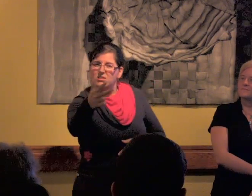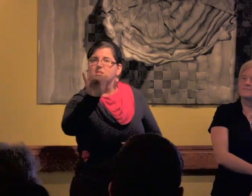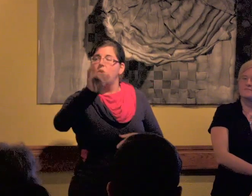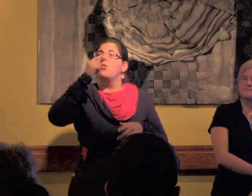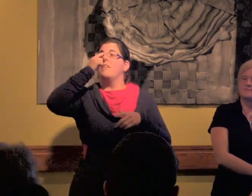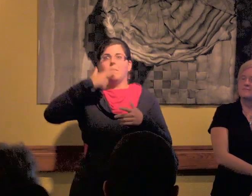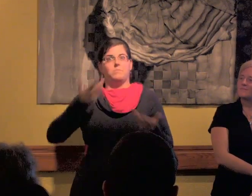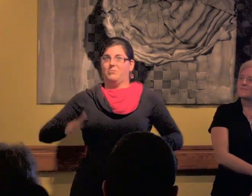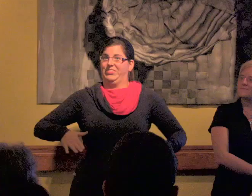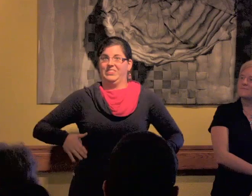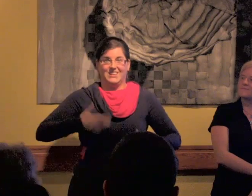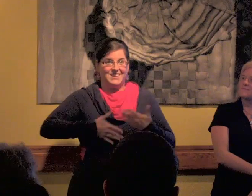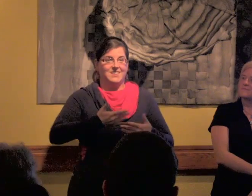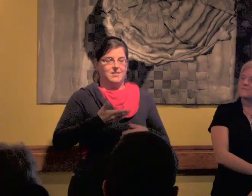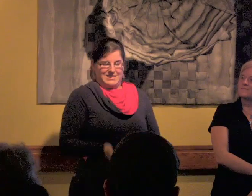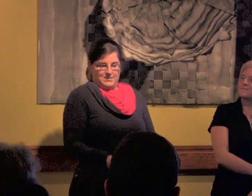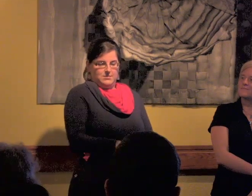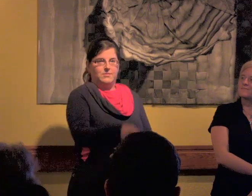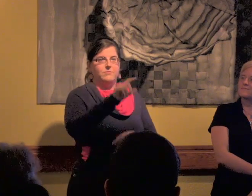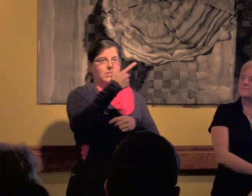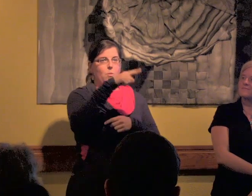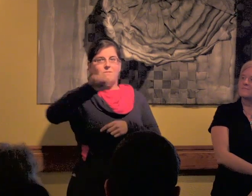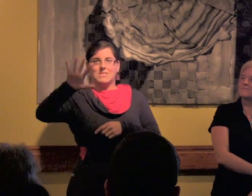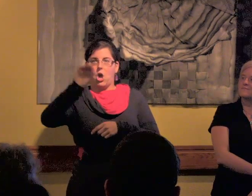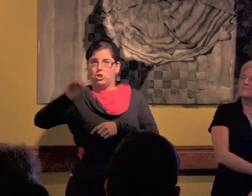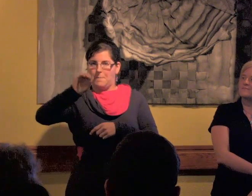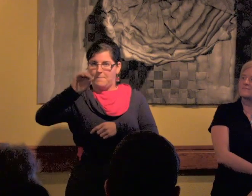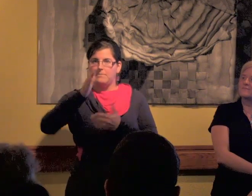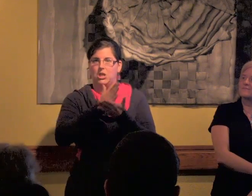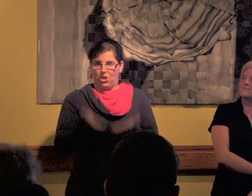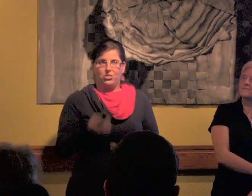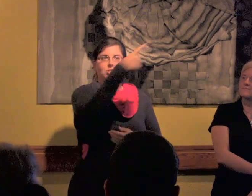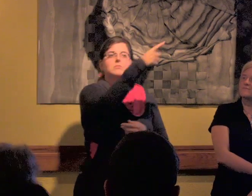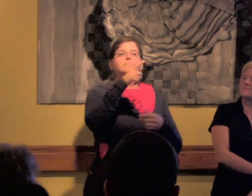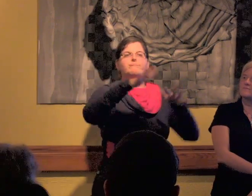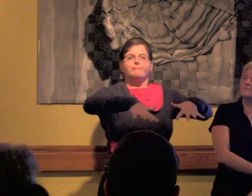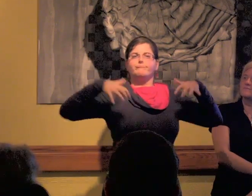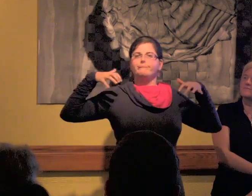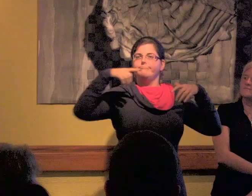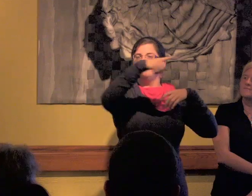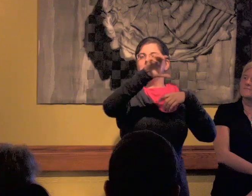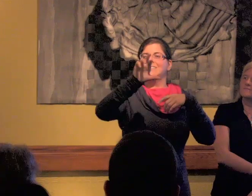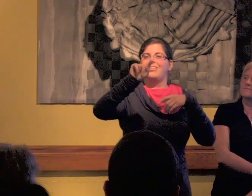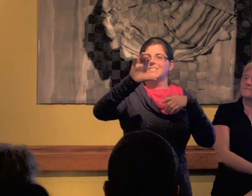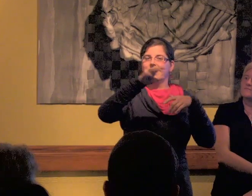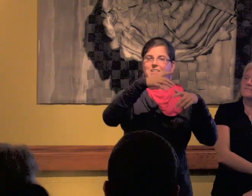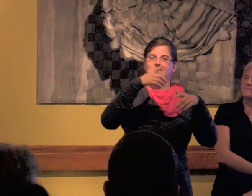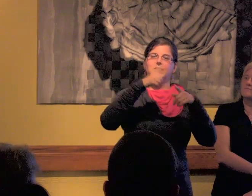c'est ici depuis 2-3 ans qu'il y a des représentations plus officielles qui se font. Et du 21 au 25 octobre, il y